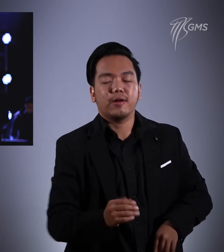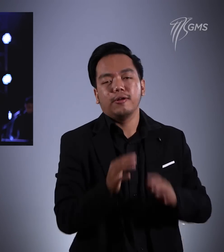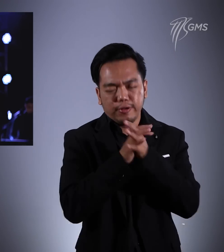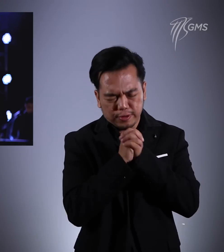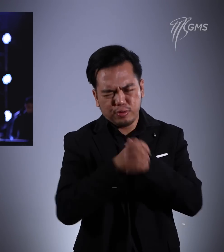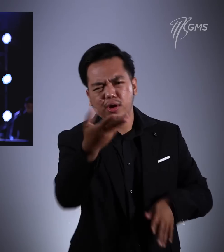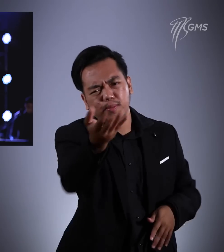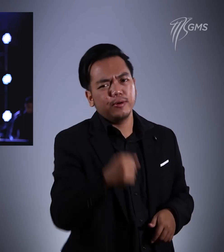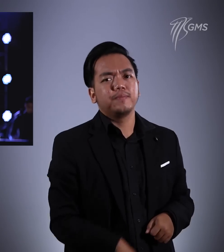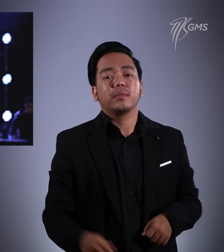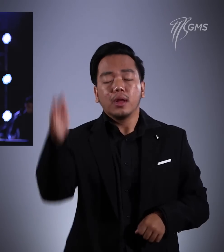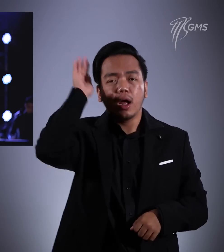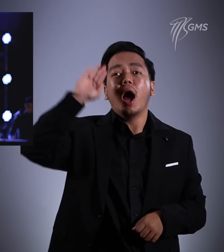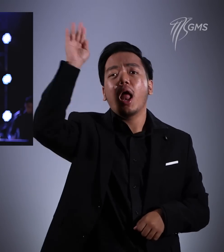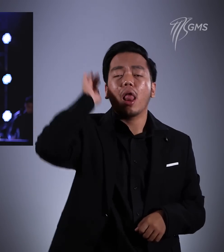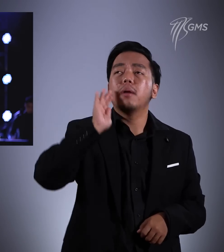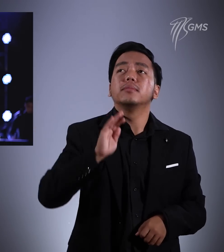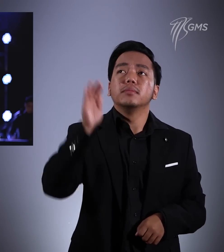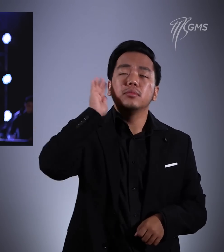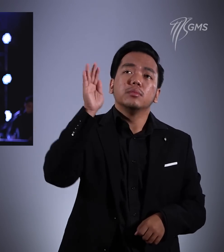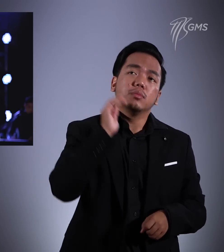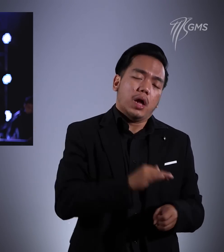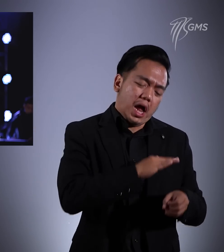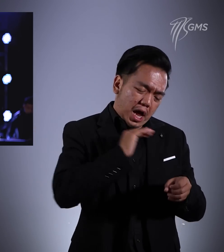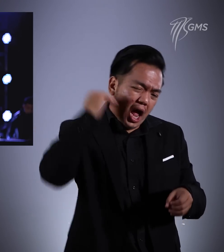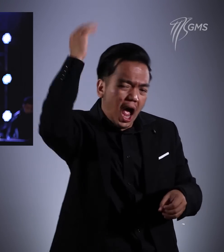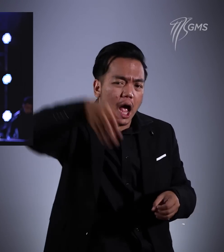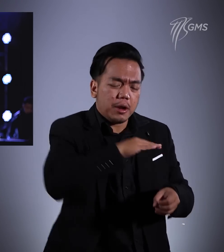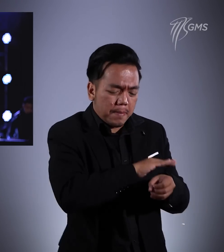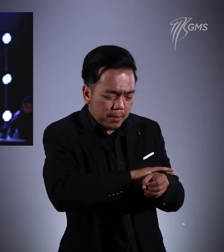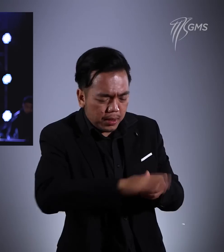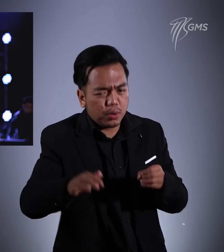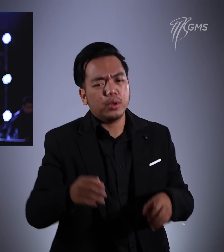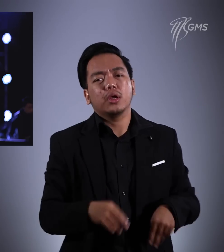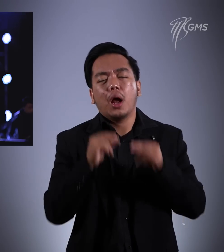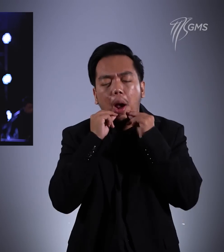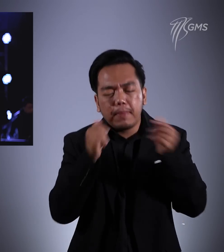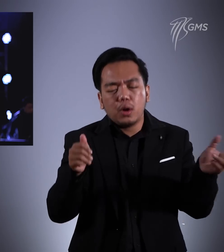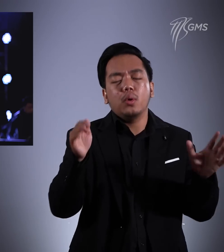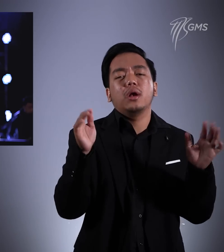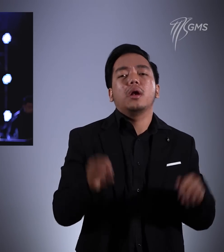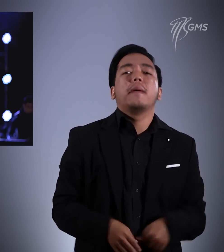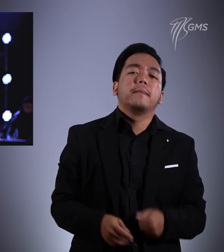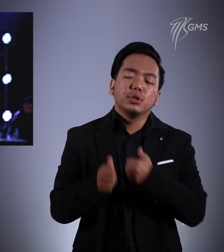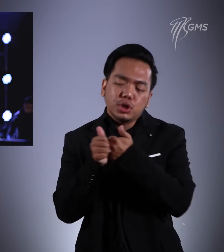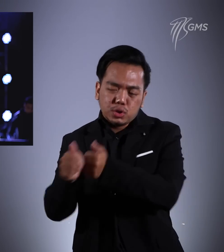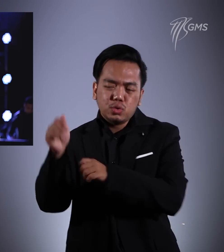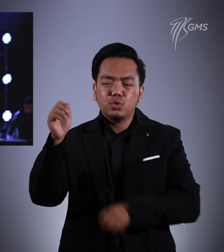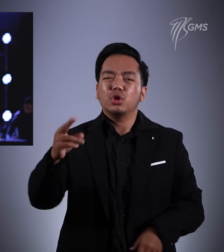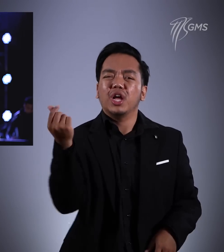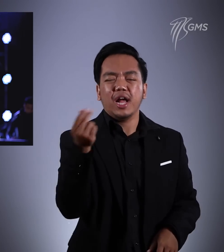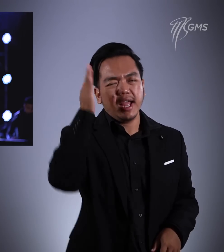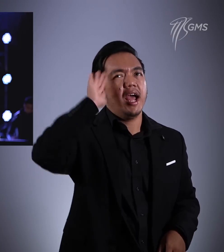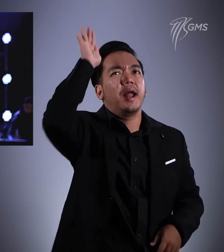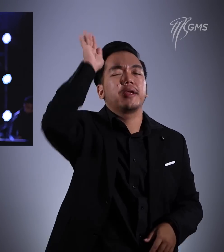Allahku akan memenuhkan keperluan dan kebutuhan menurut kekayaan dan kemuliaan-Nya dalam Kristus